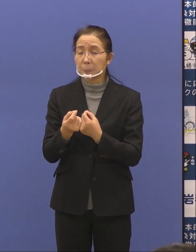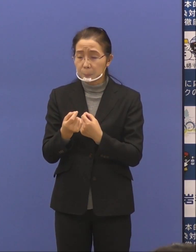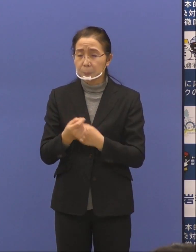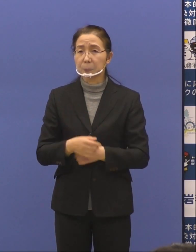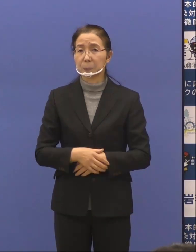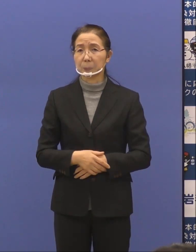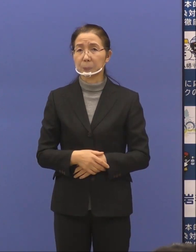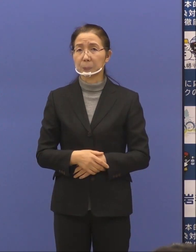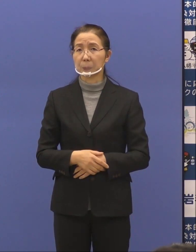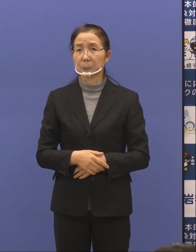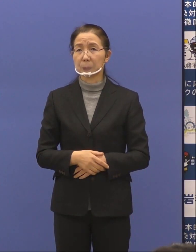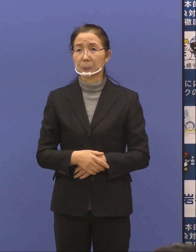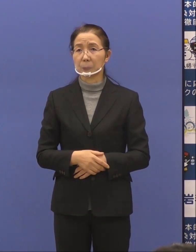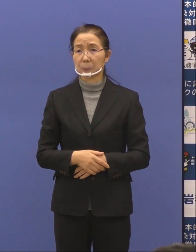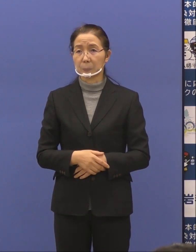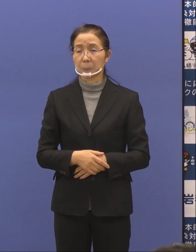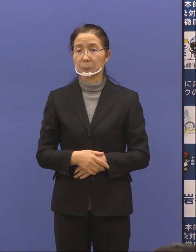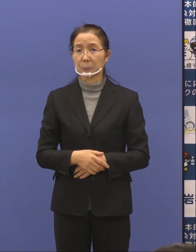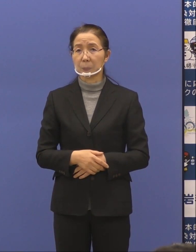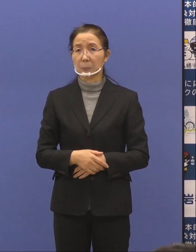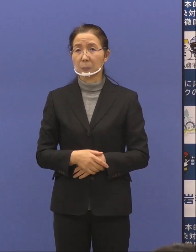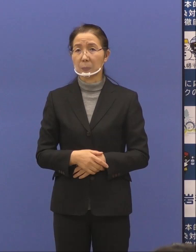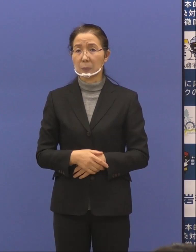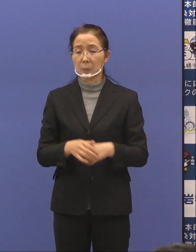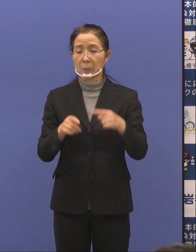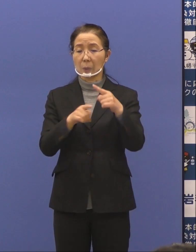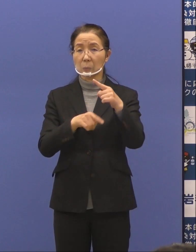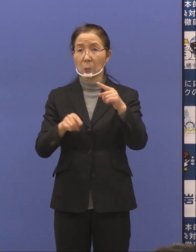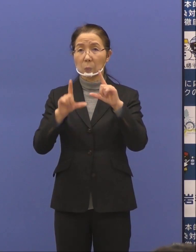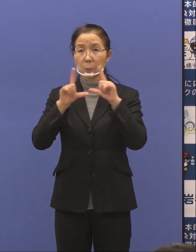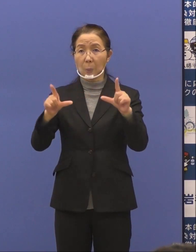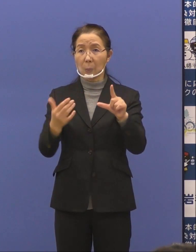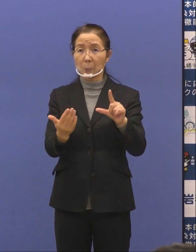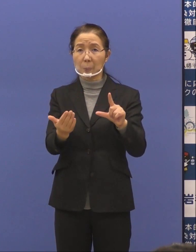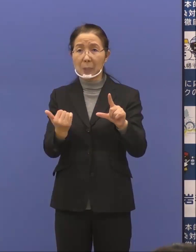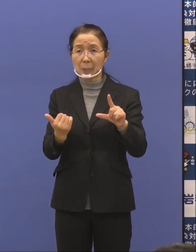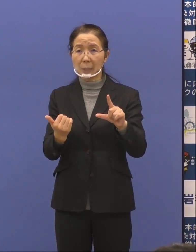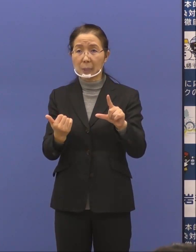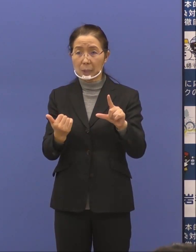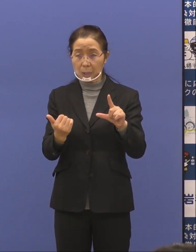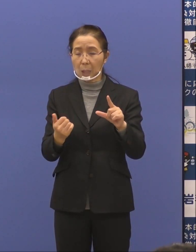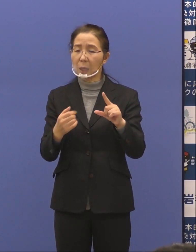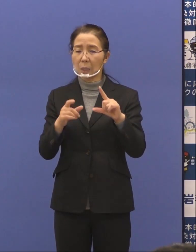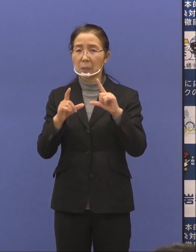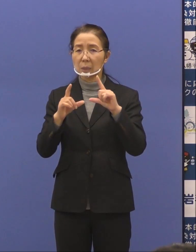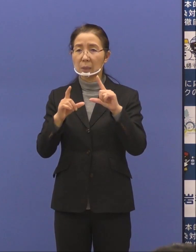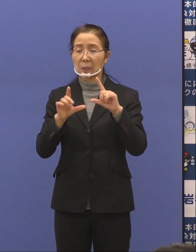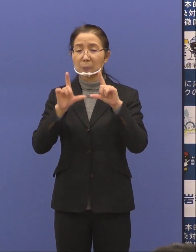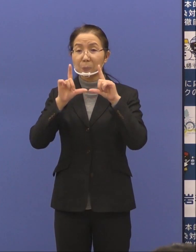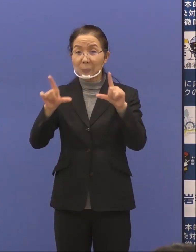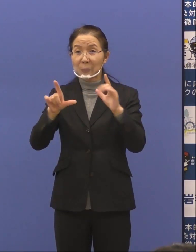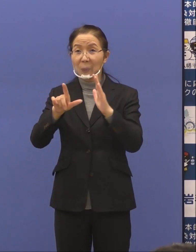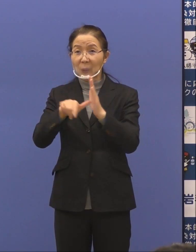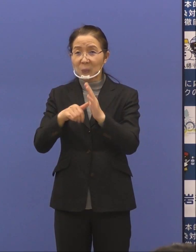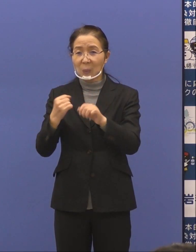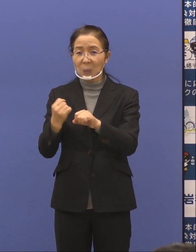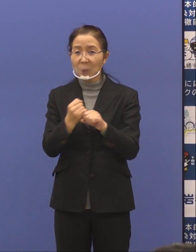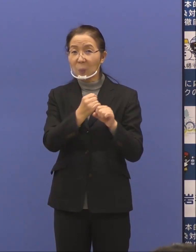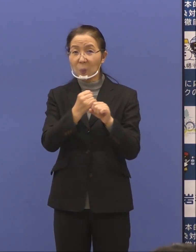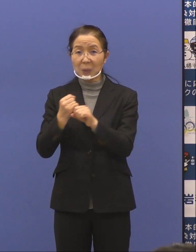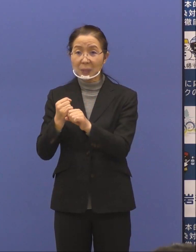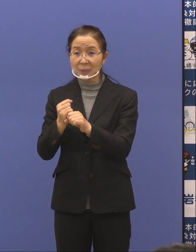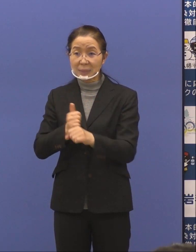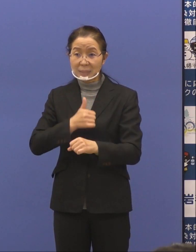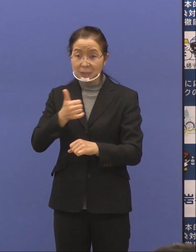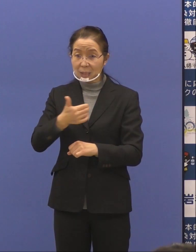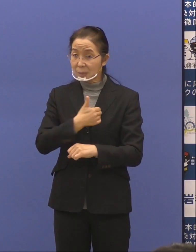てました。告示前に期間中に応援に駆けつける予定はあるかという質問をさせ